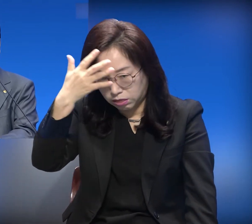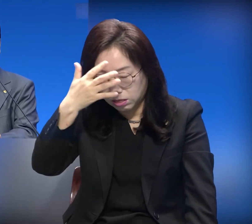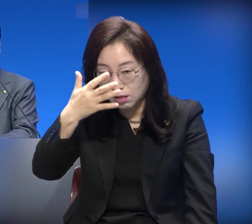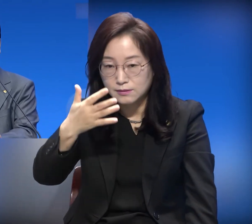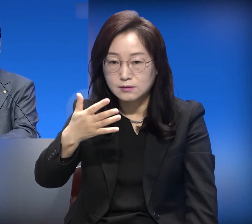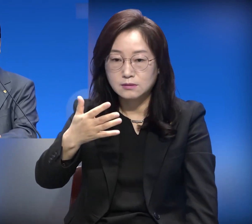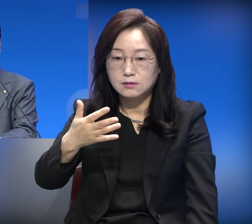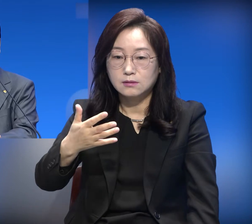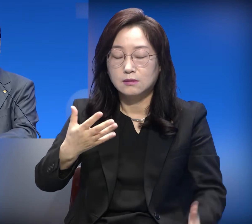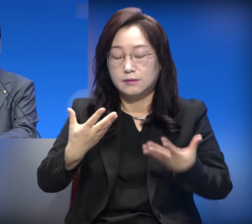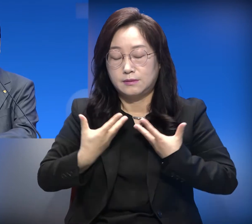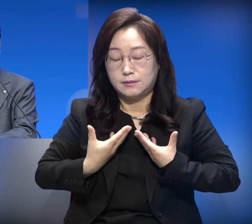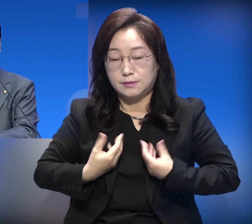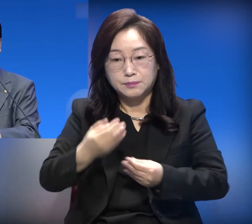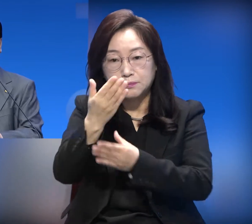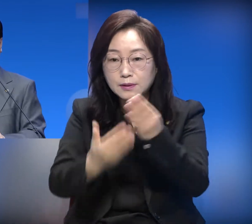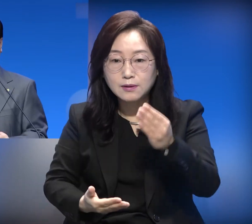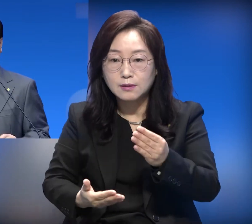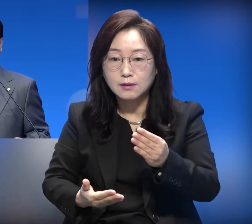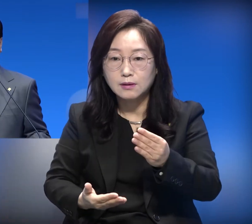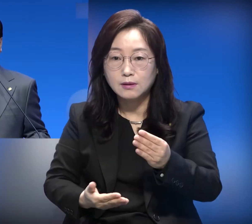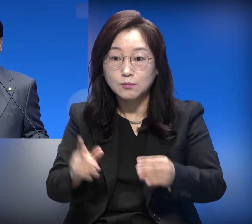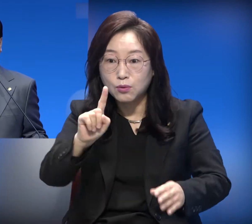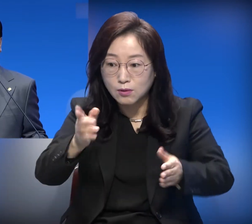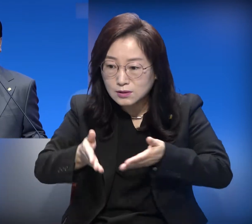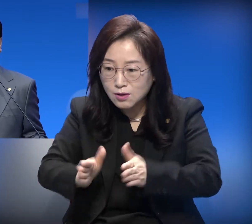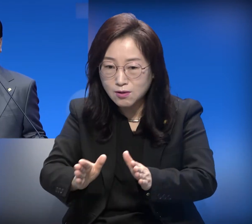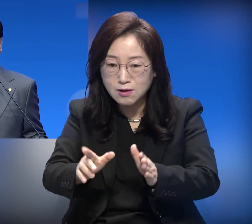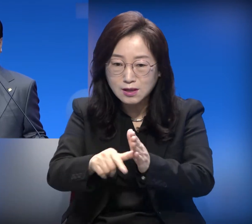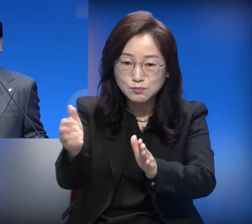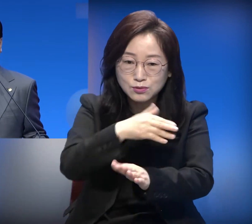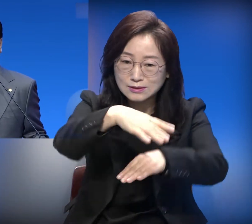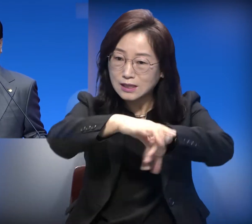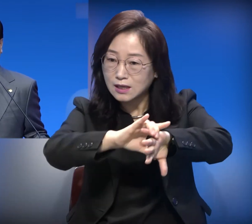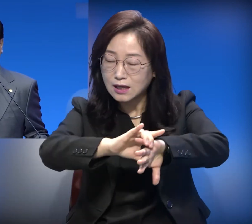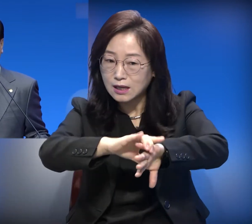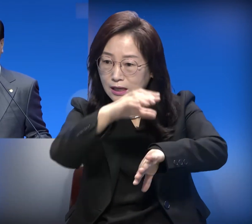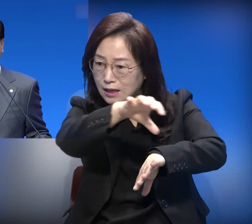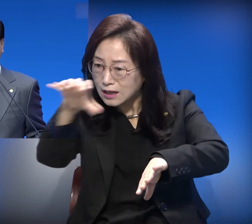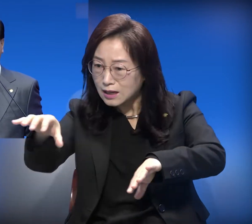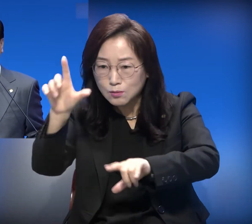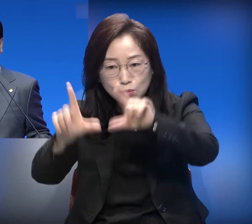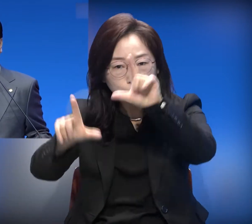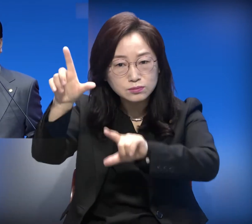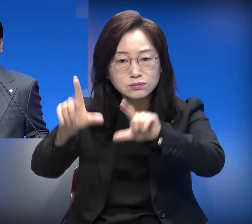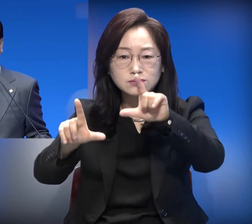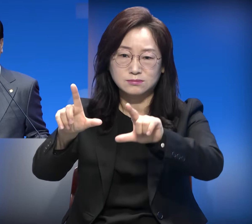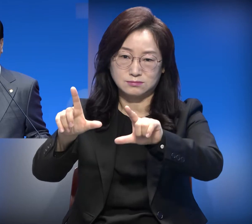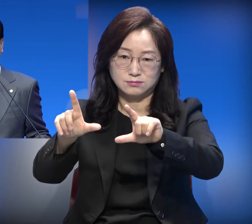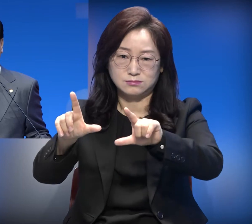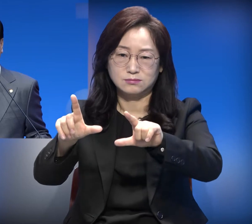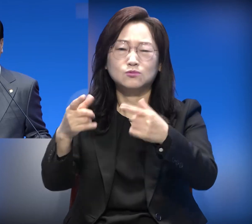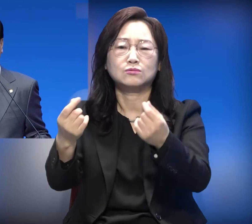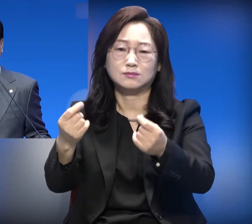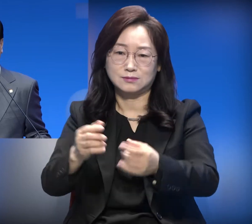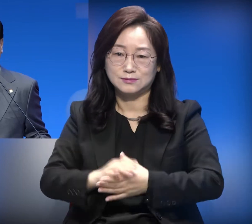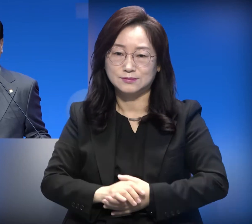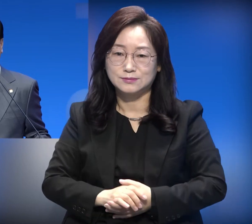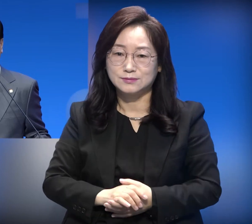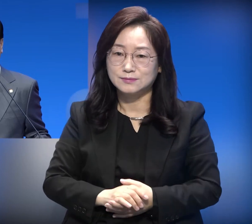채 마치 태어나면서부터 걷지 못하는 사람 같은 그러한 절망적인 삶을 살고 있는